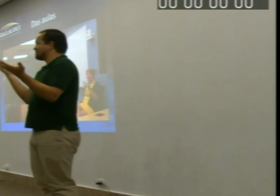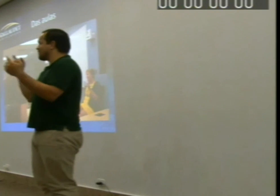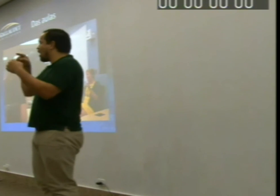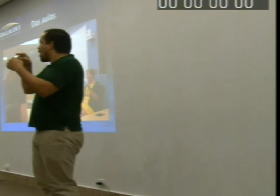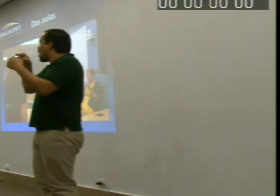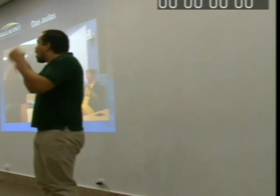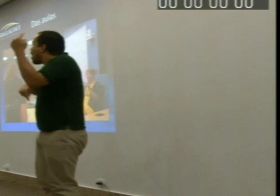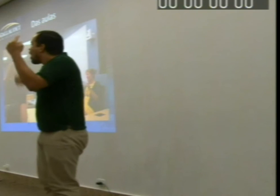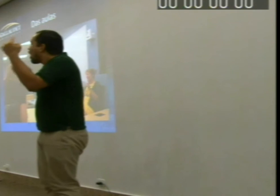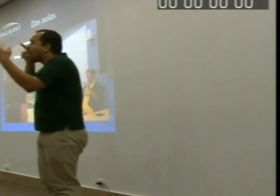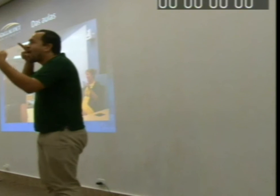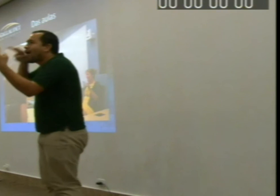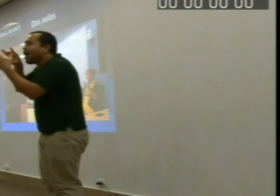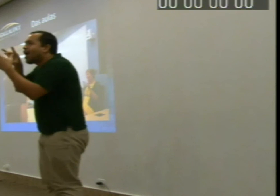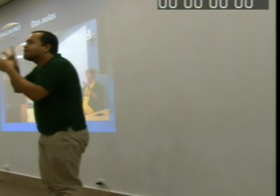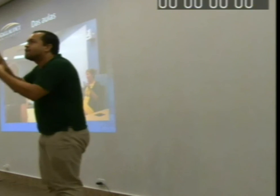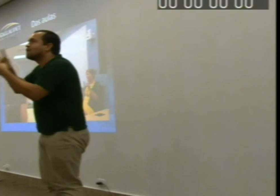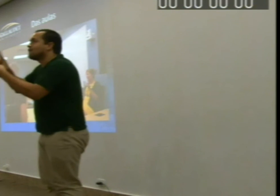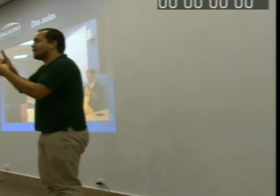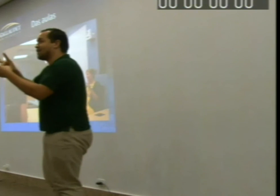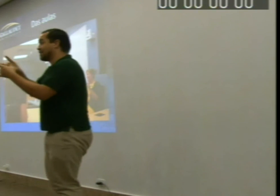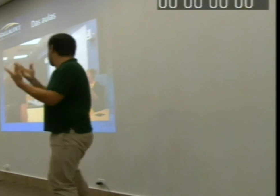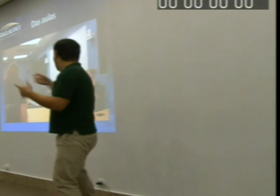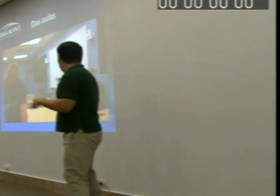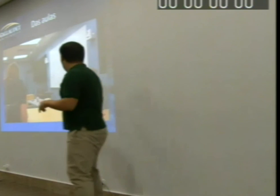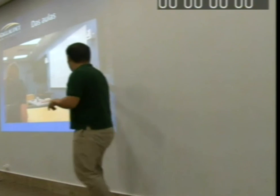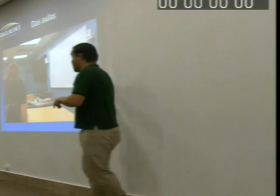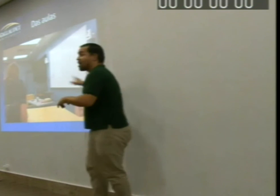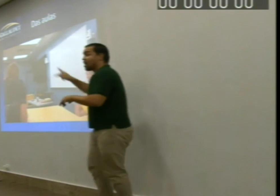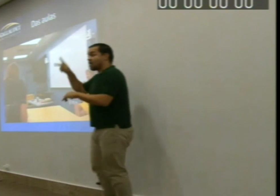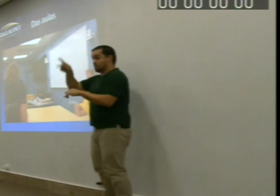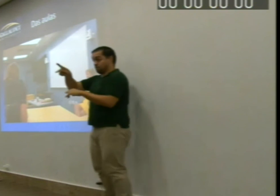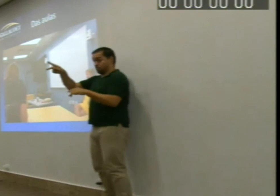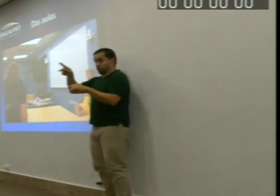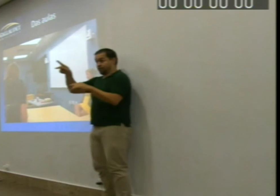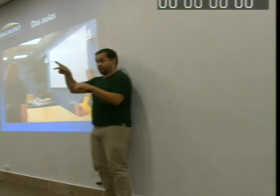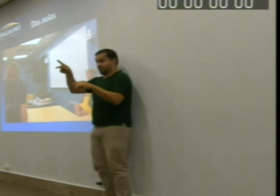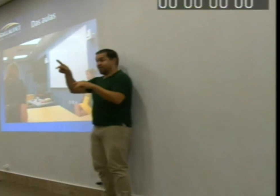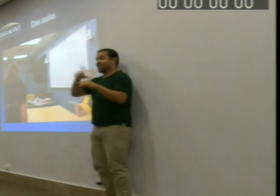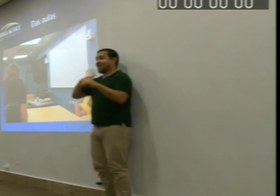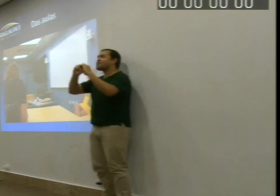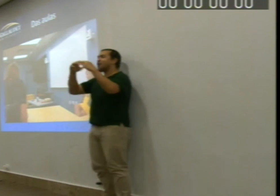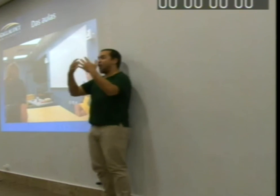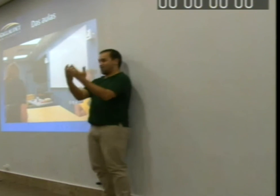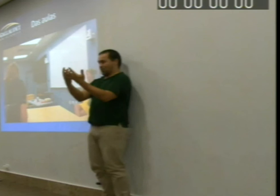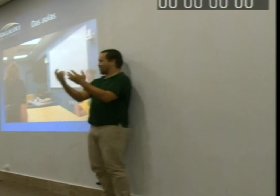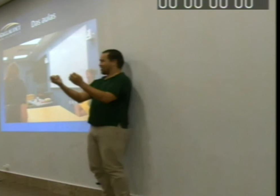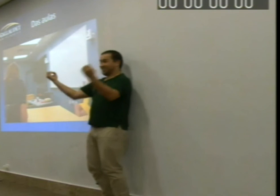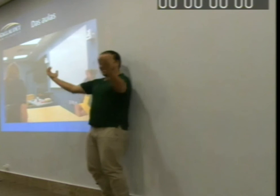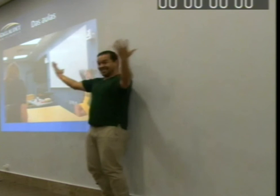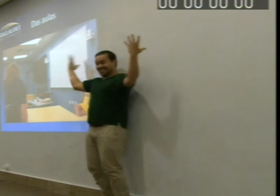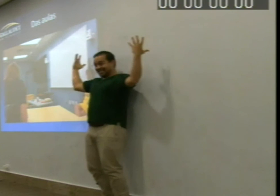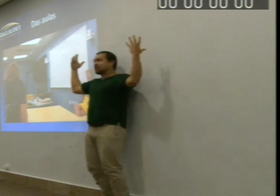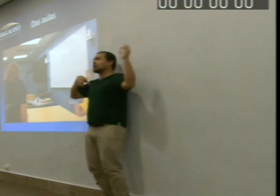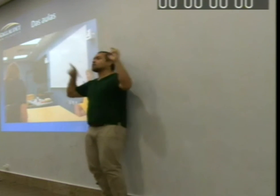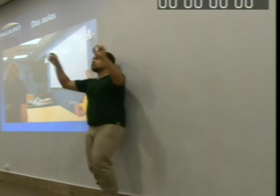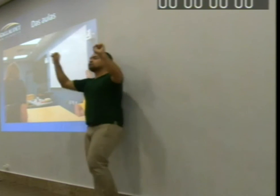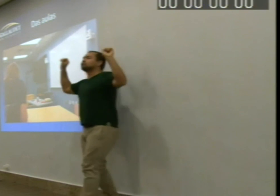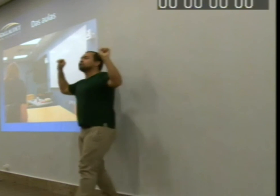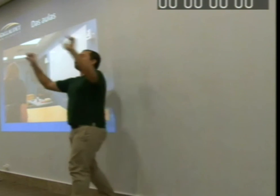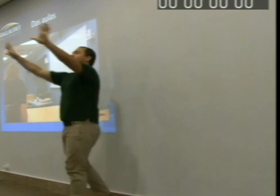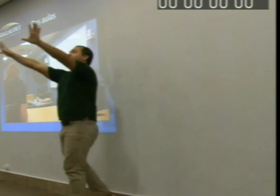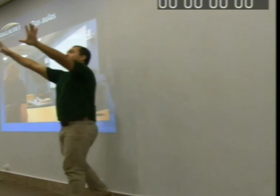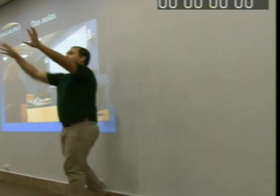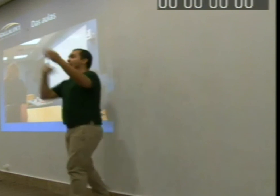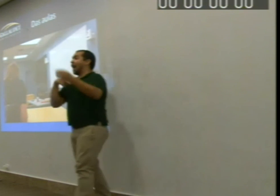bom eh não combina né porque perde esse contato visual isso não pode ser perdido a professora ela tinha o